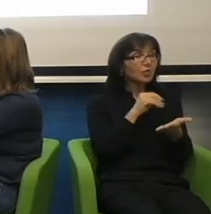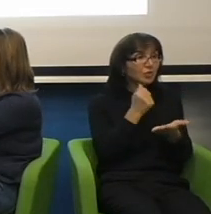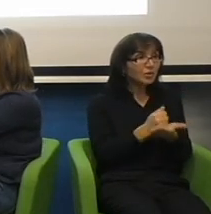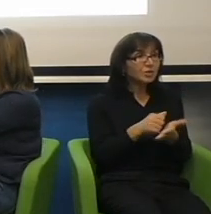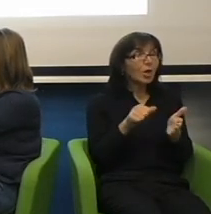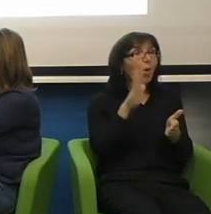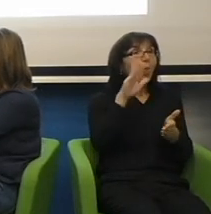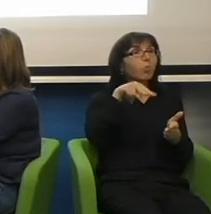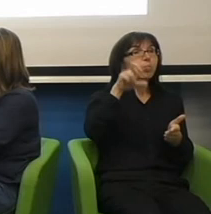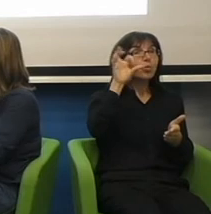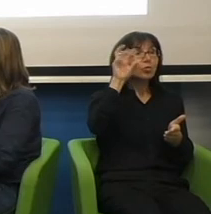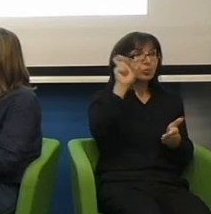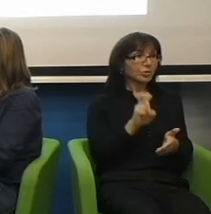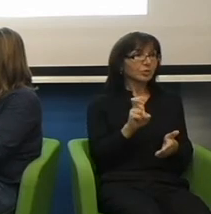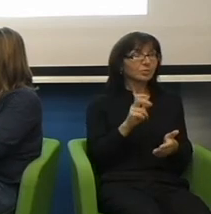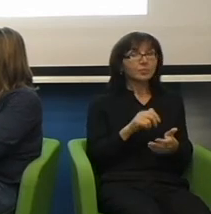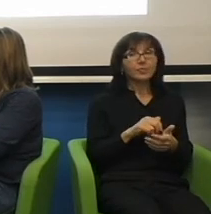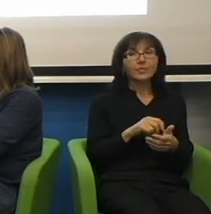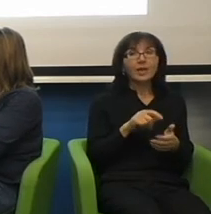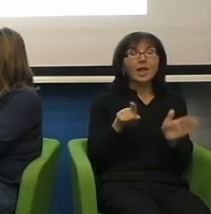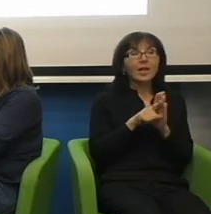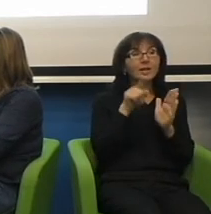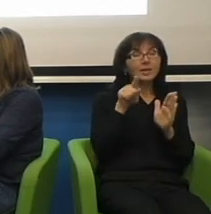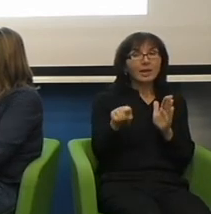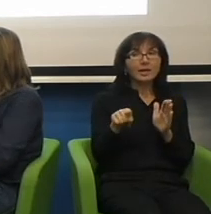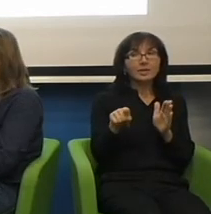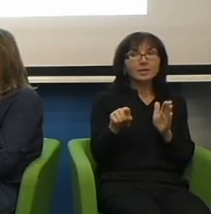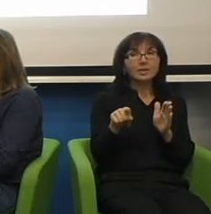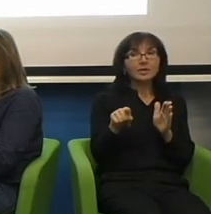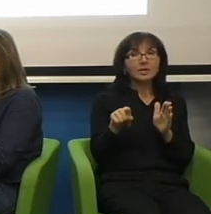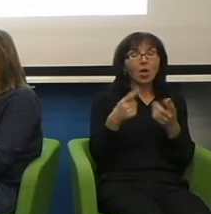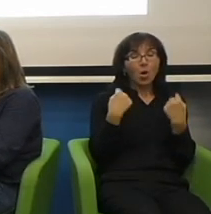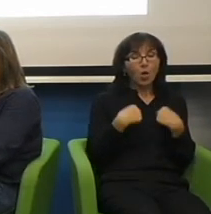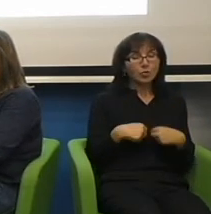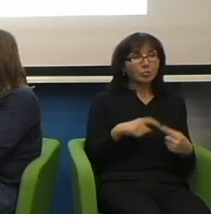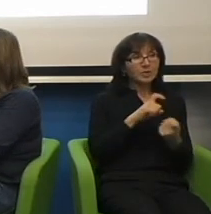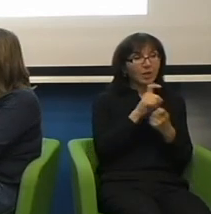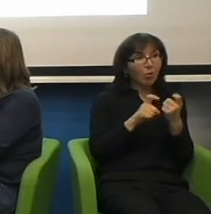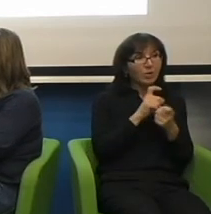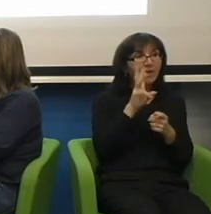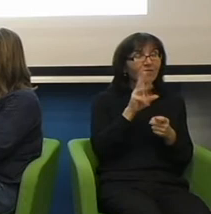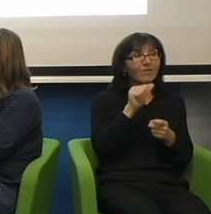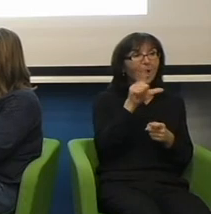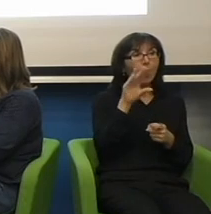Tak, no ja się obawiam właśnie, że dla niej, jej osobisty konflikt z Wałęsą